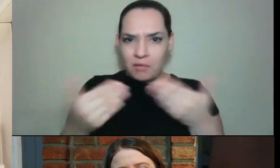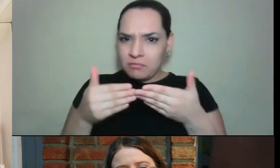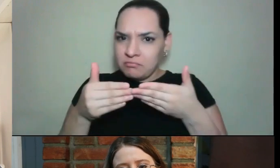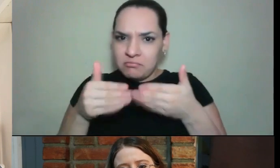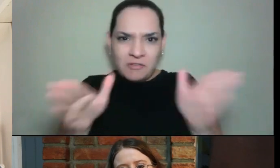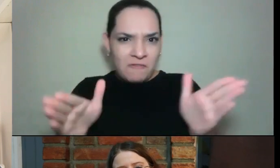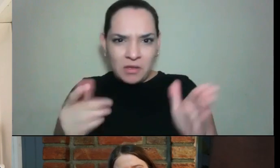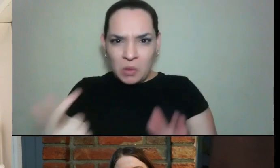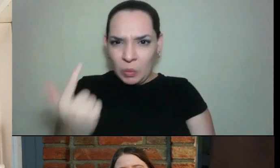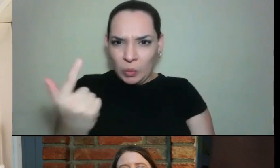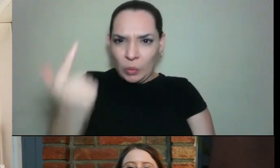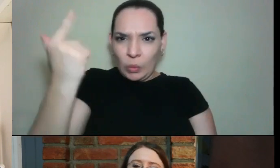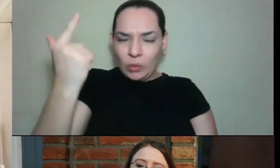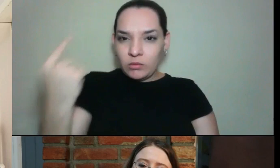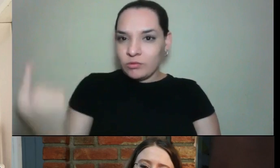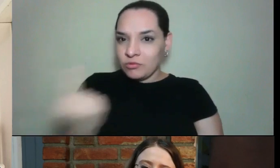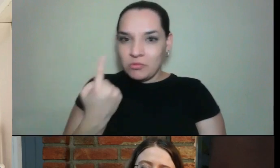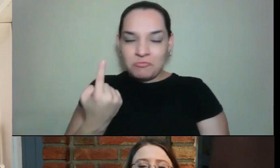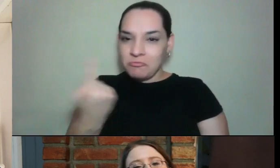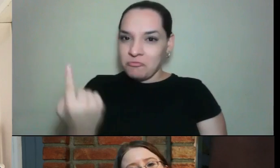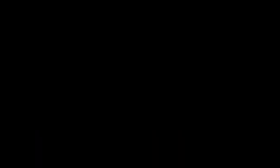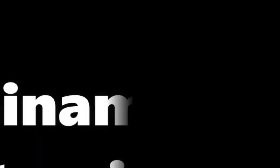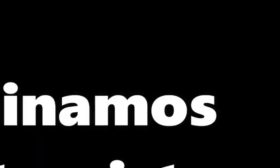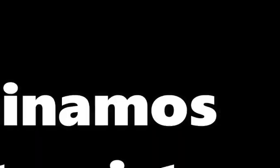que no hay mucha más diferencia.